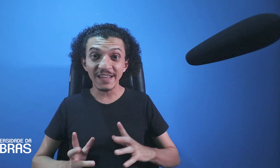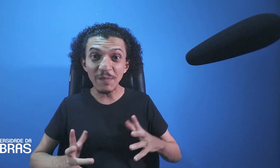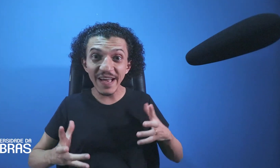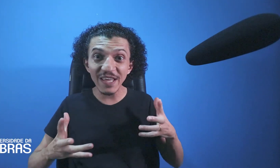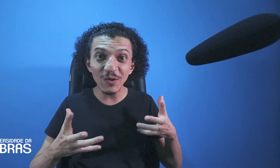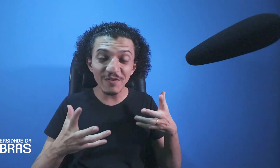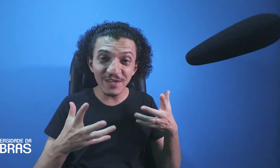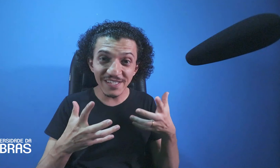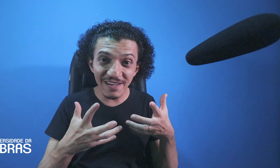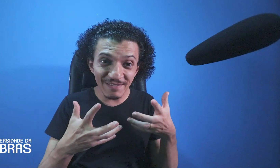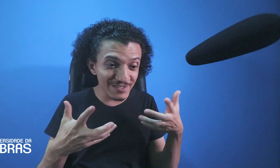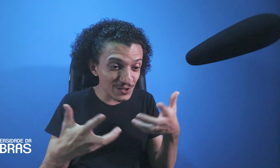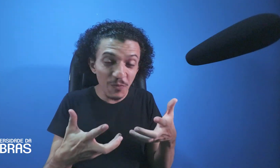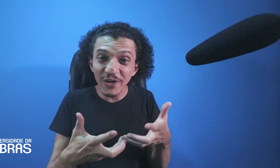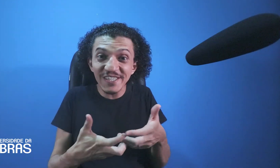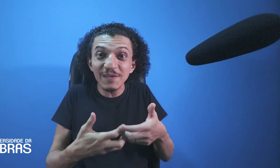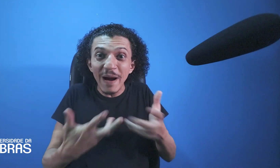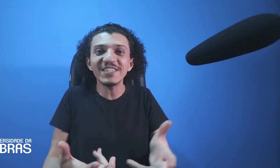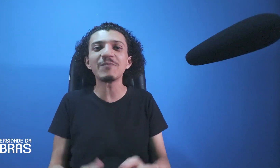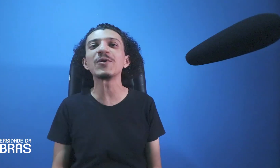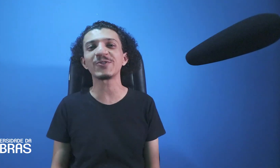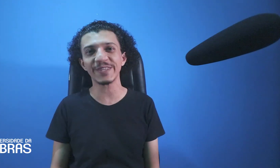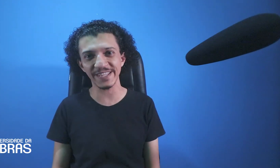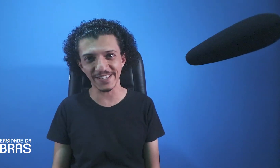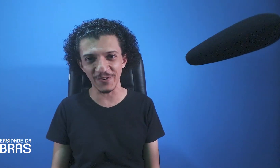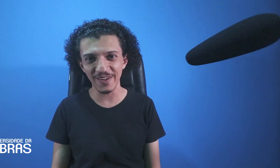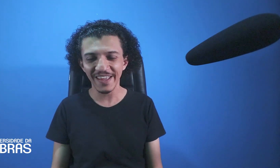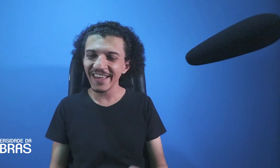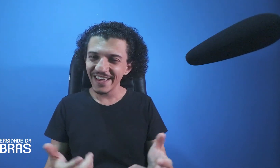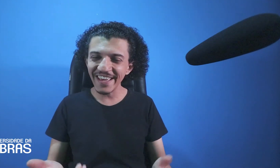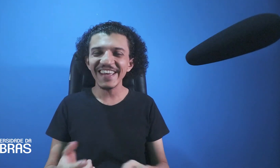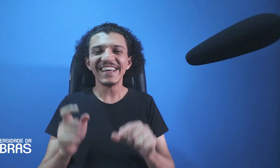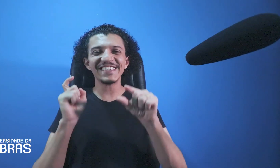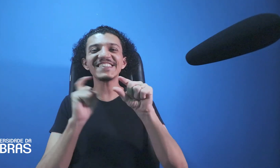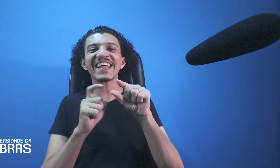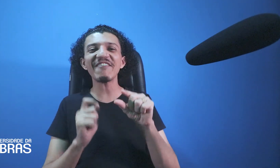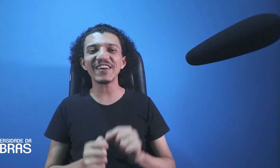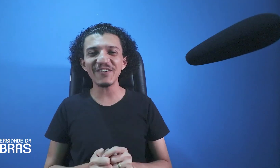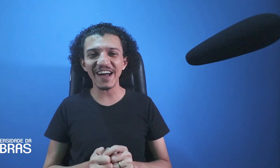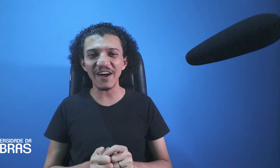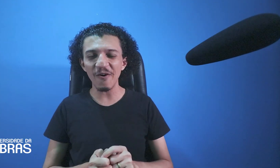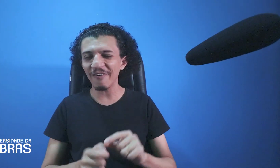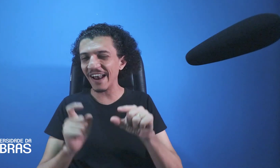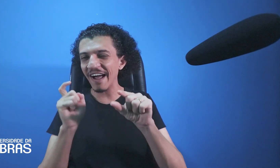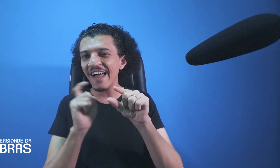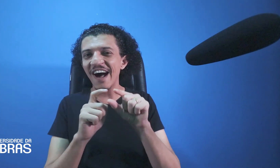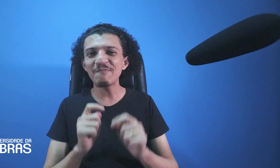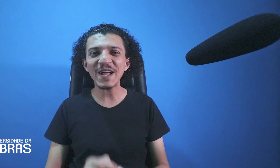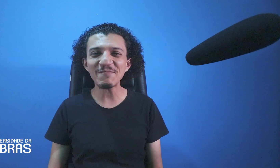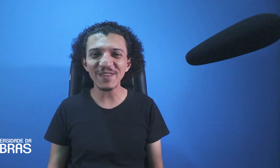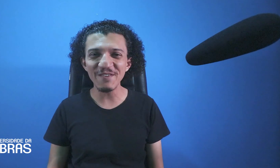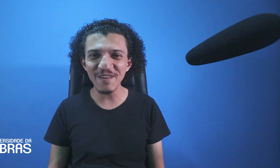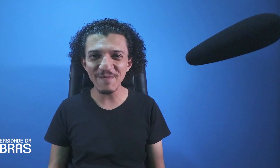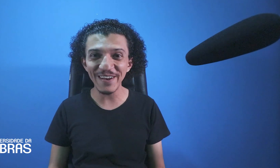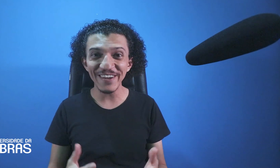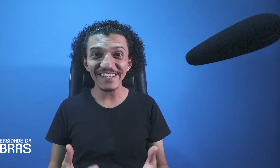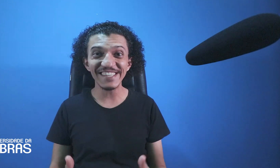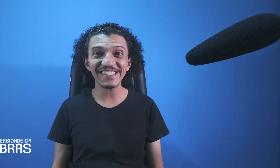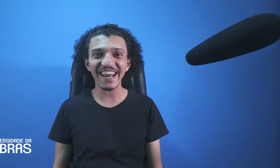também aquilo que você descobriu assim que mais chamou a sua atenção. E se inscreve aqui no canal, vai lá, aperta o botão vermelho, se inscreve